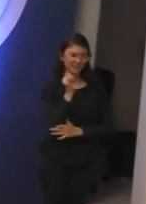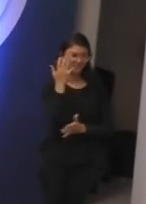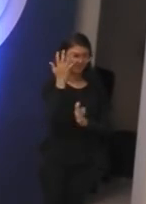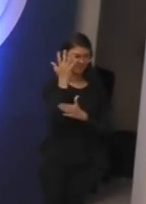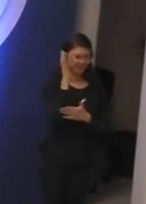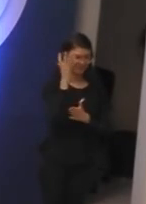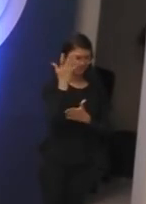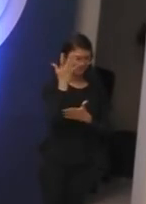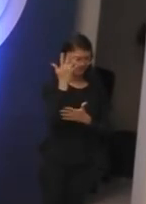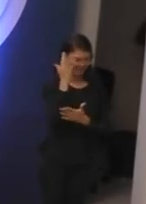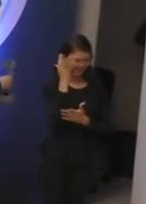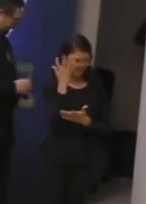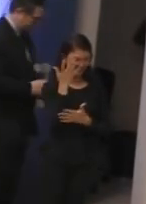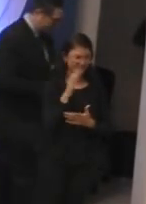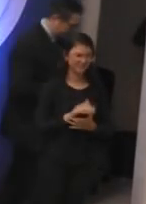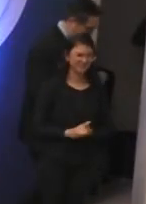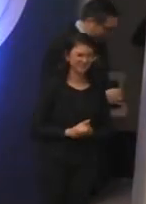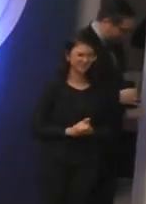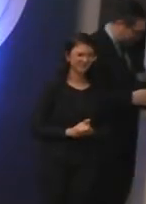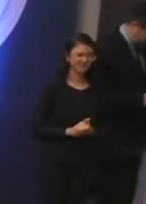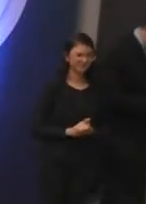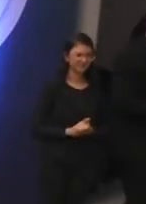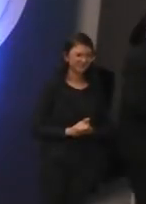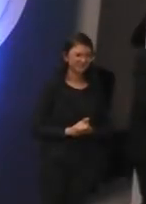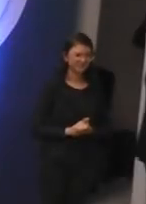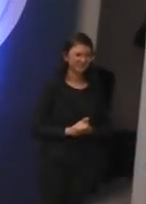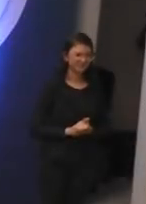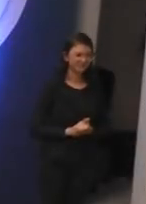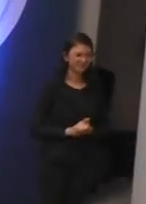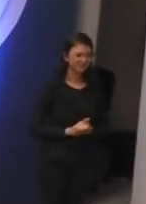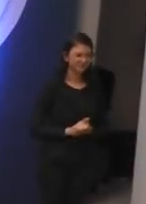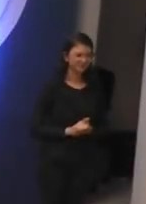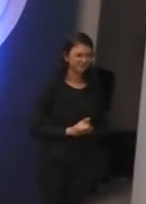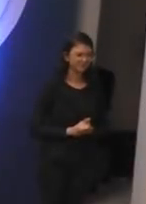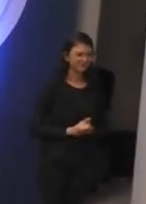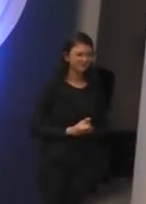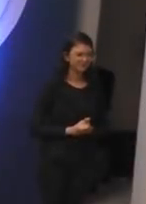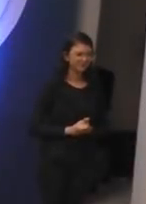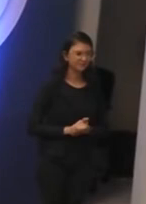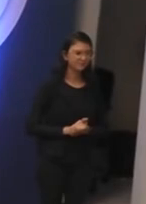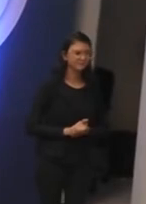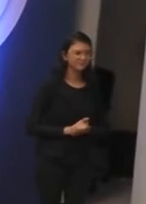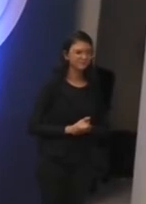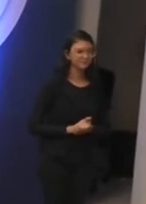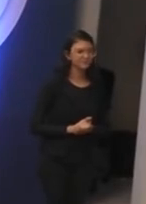Muito sucesso para vocês. Recebam as palmas da plateia.